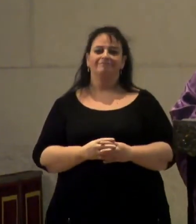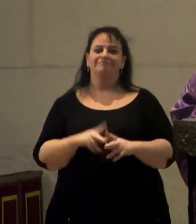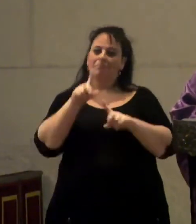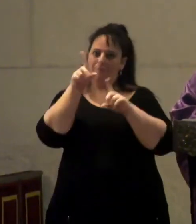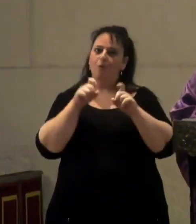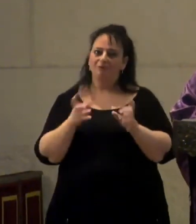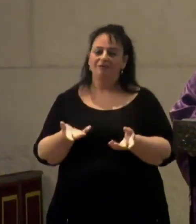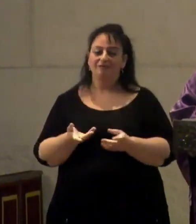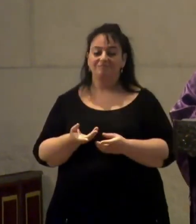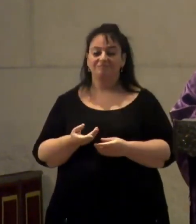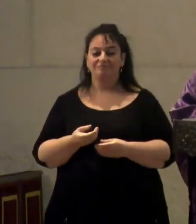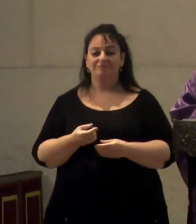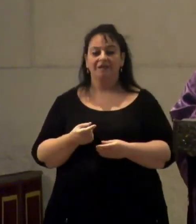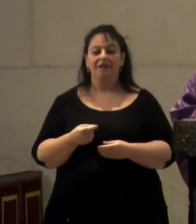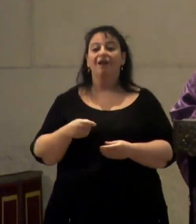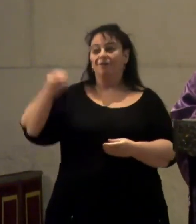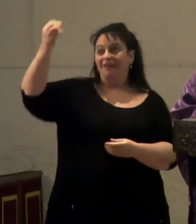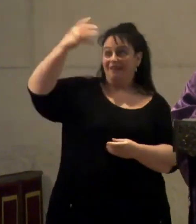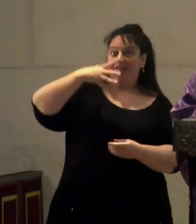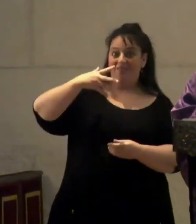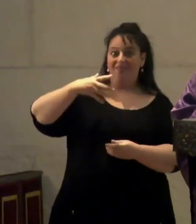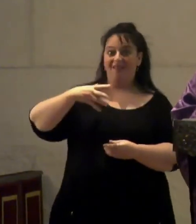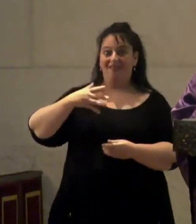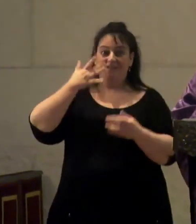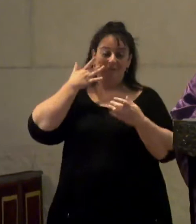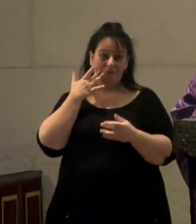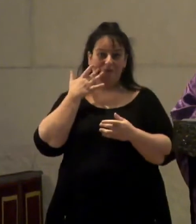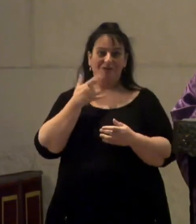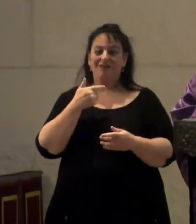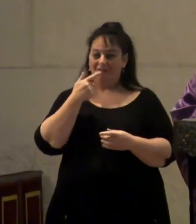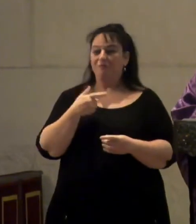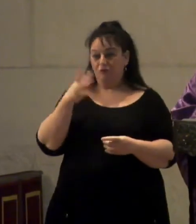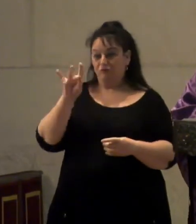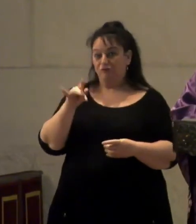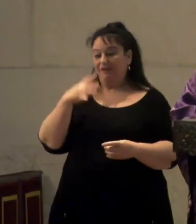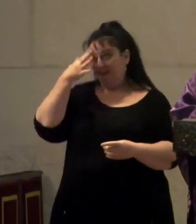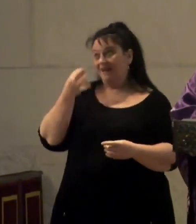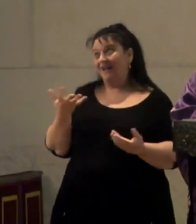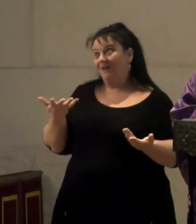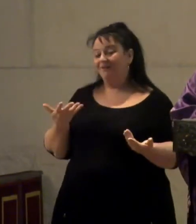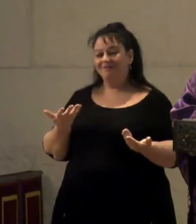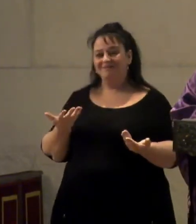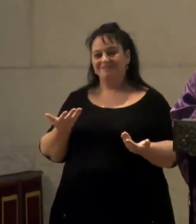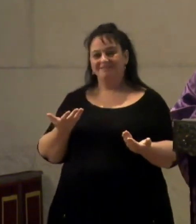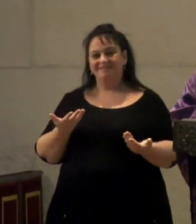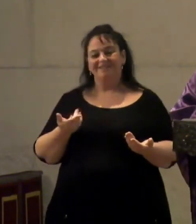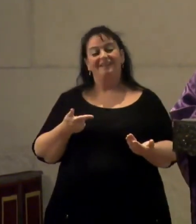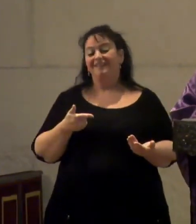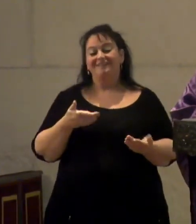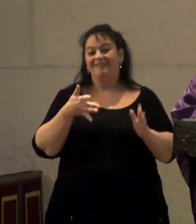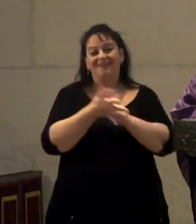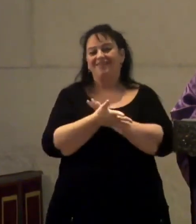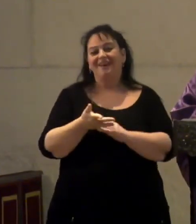Los que por pura gracia podemos decir, sí, creo esto, creo, no tenemos sino que